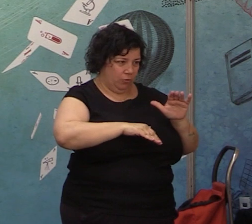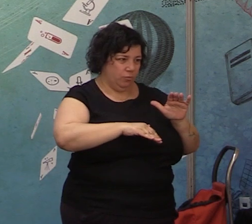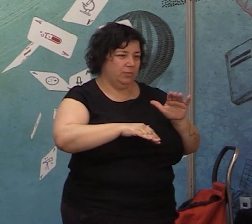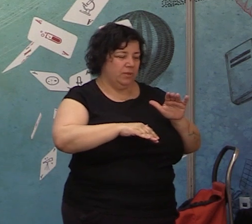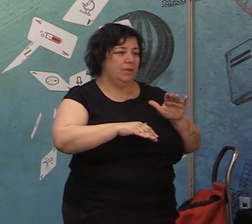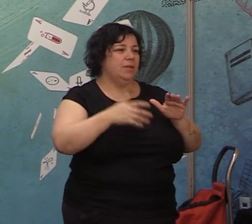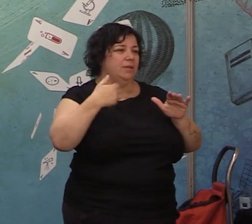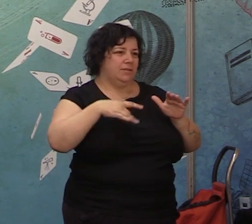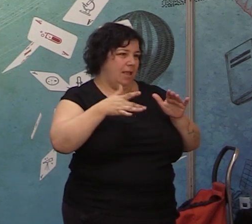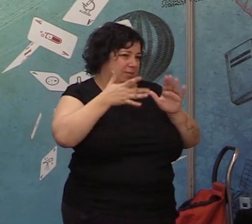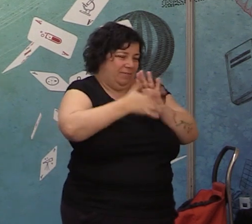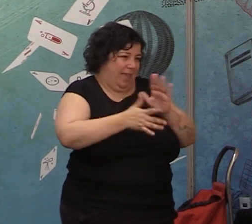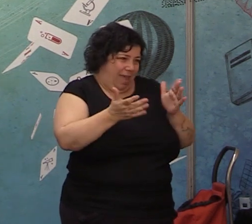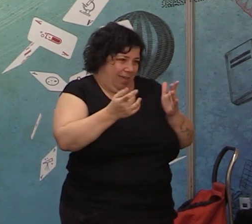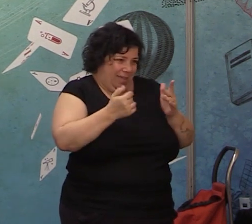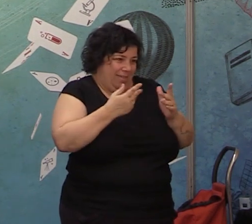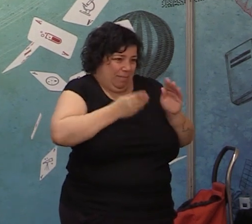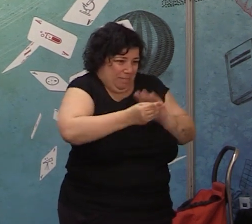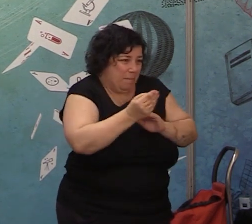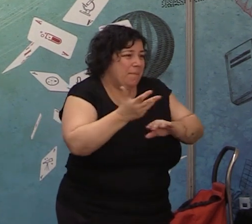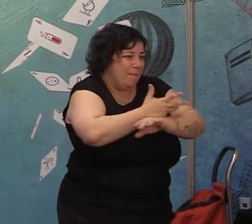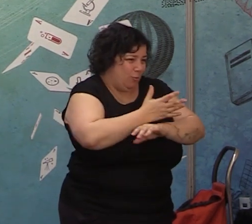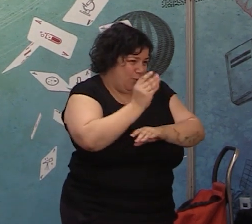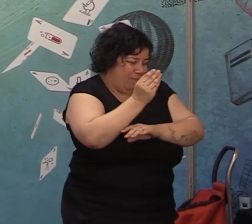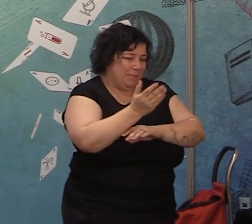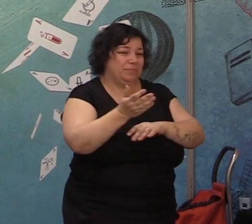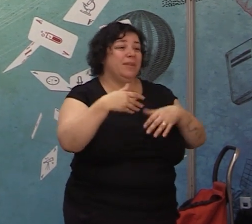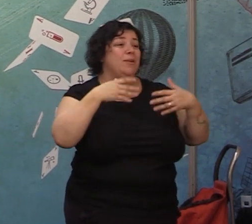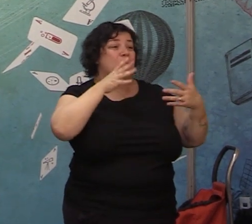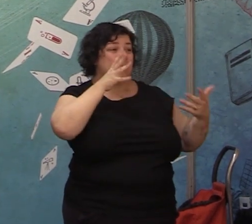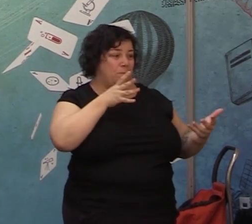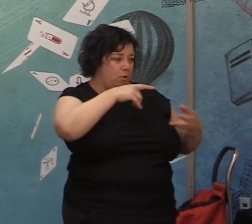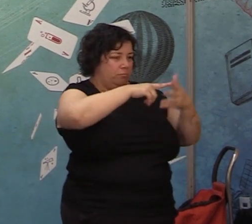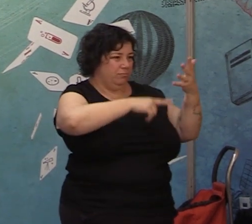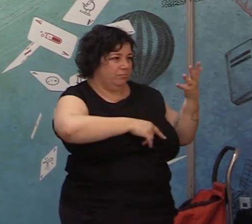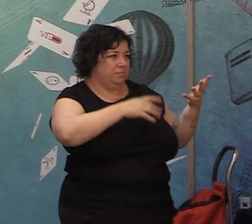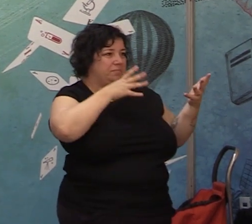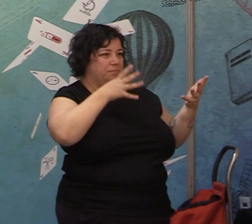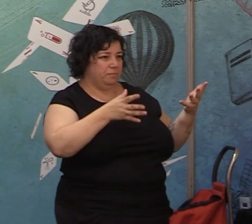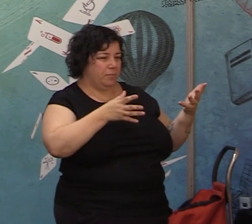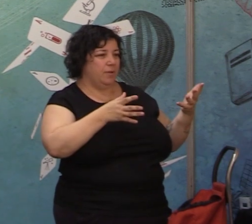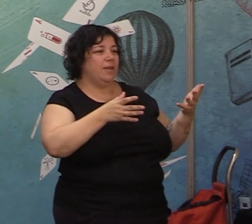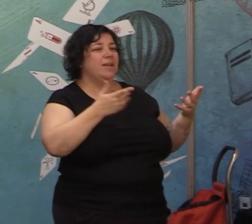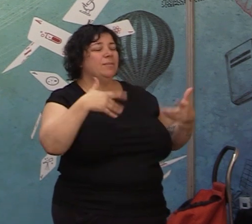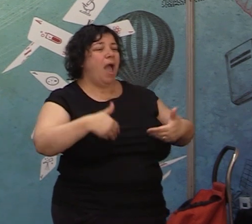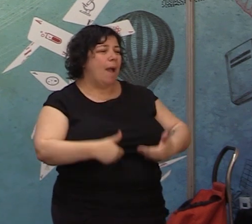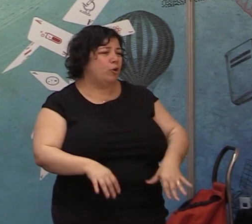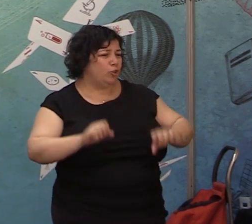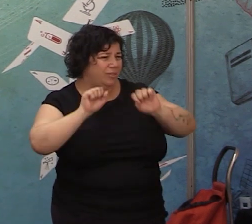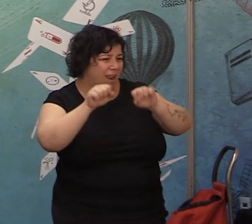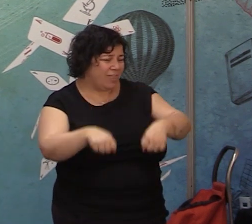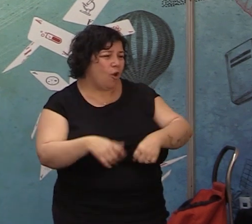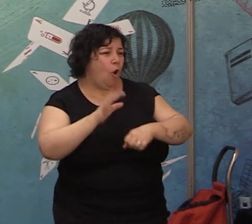se consideran a término. ¿Por qué? Porque estas mujeres, bueno, las que tienen los abortos tardíos